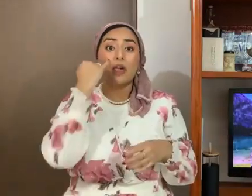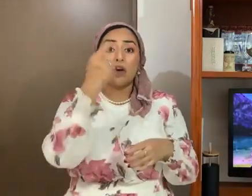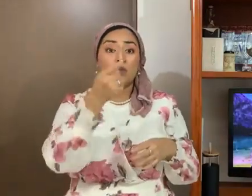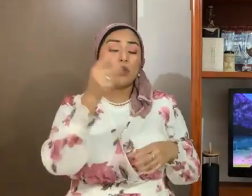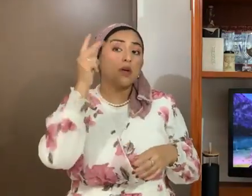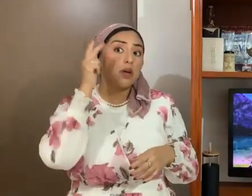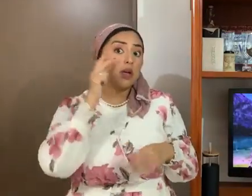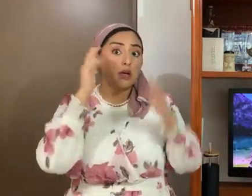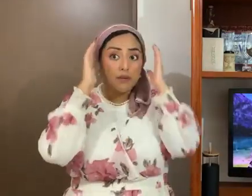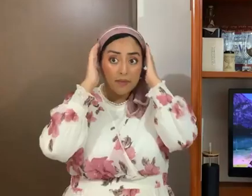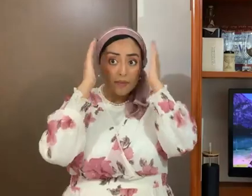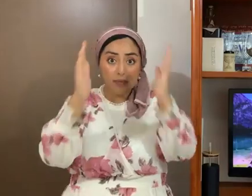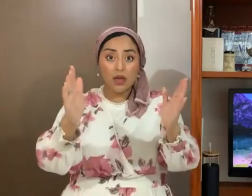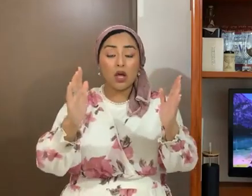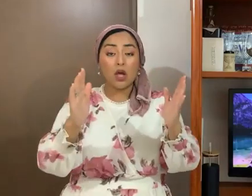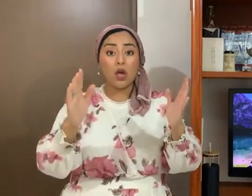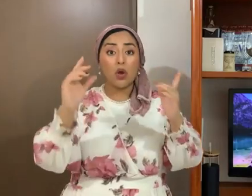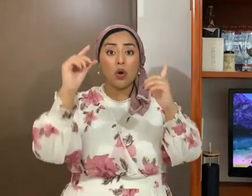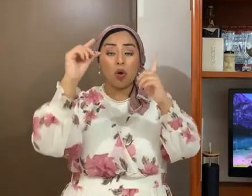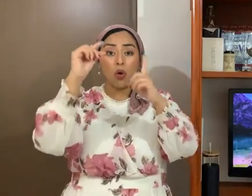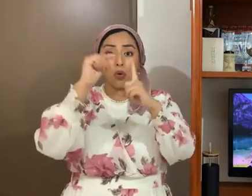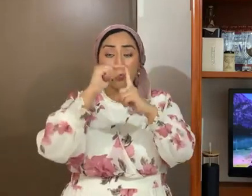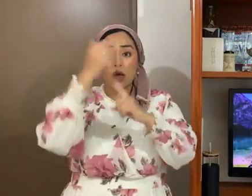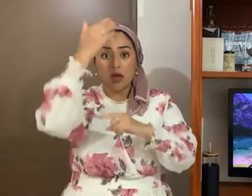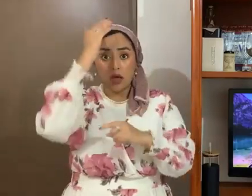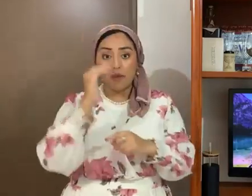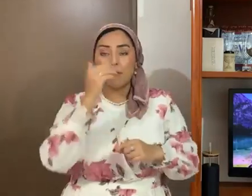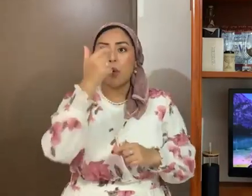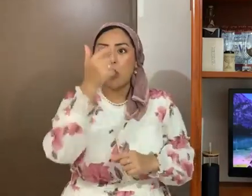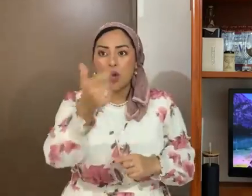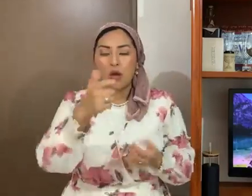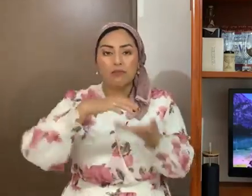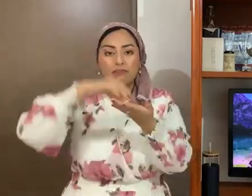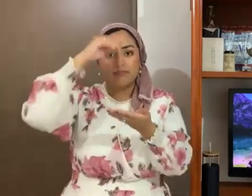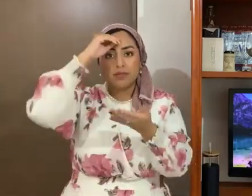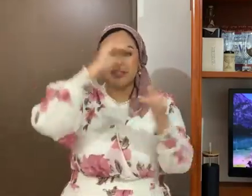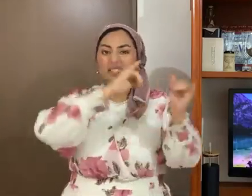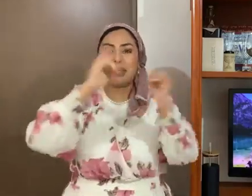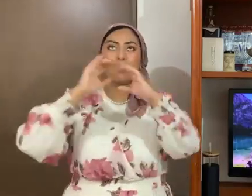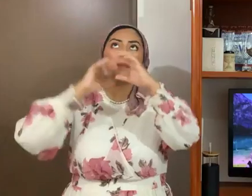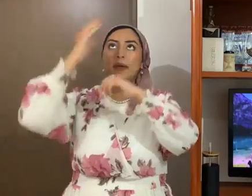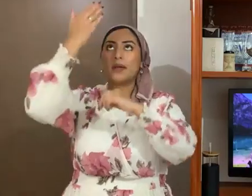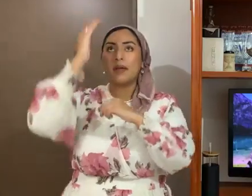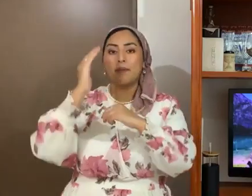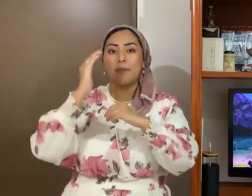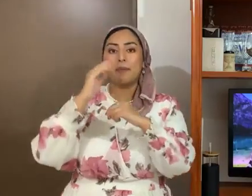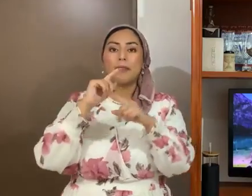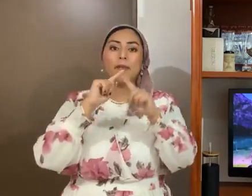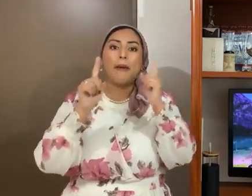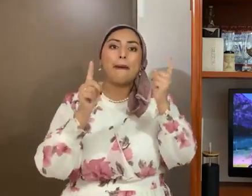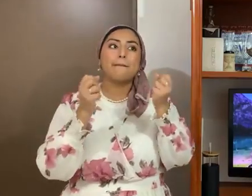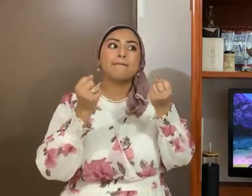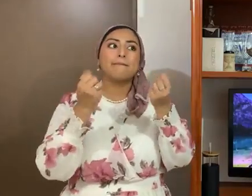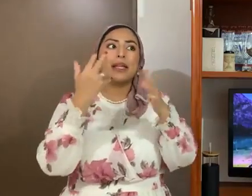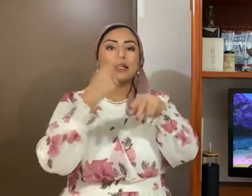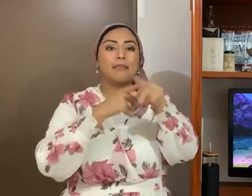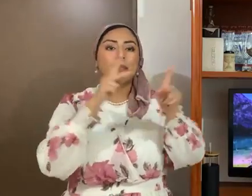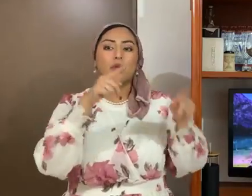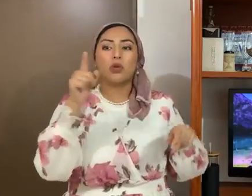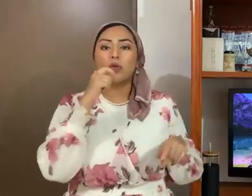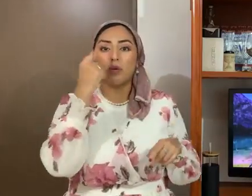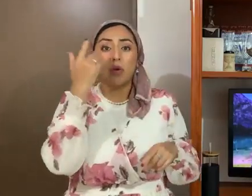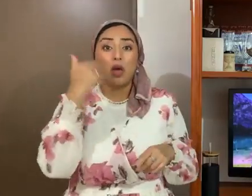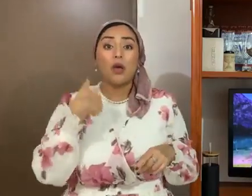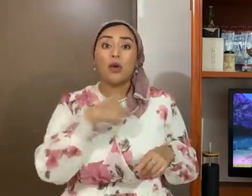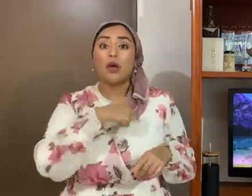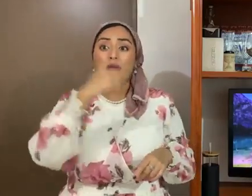la palabra del Eterno no se puede resistir, pero lamentablemente el pueblo no lo considera así. Por eso es que cuando